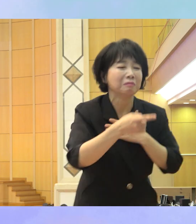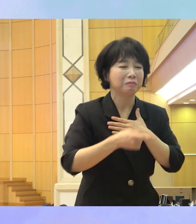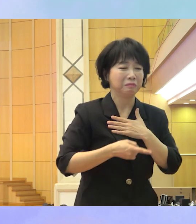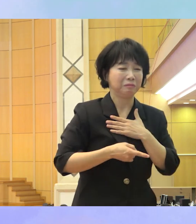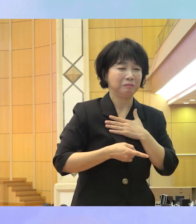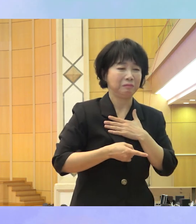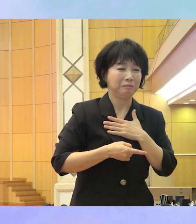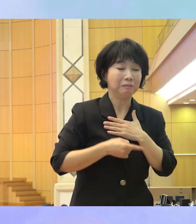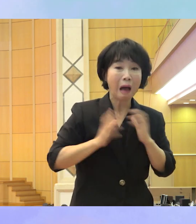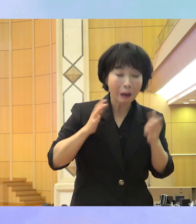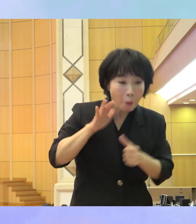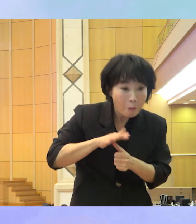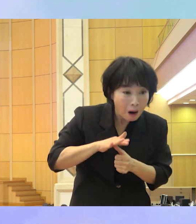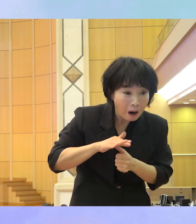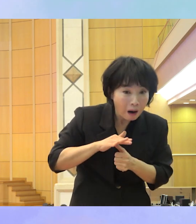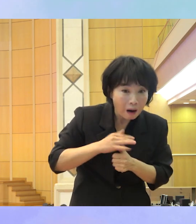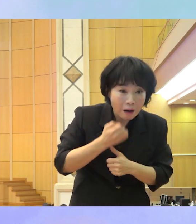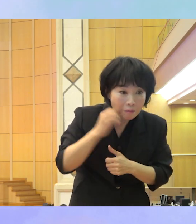어린 이삭은